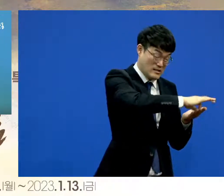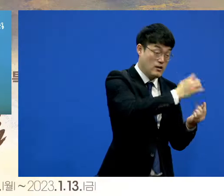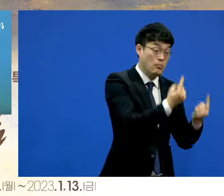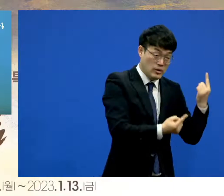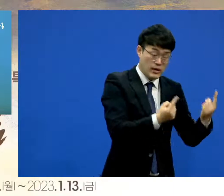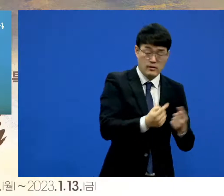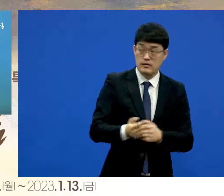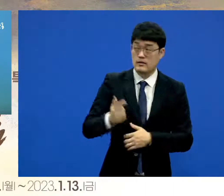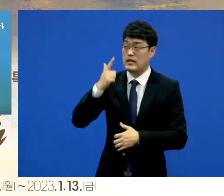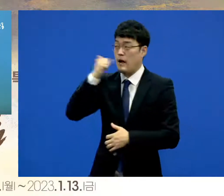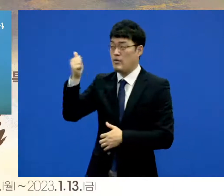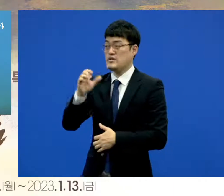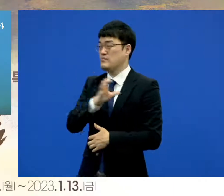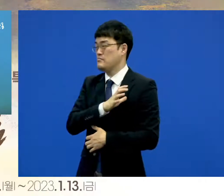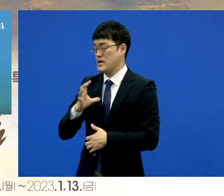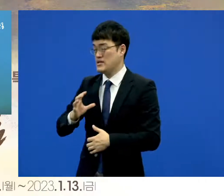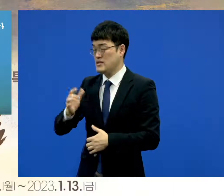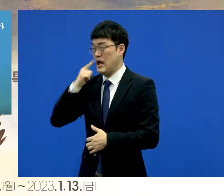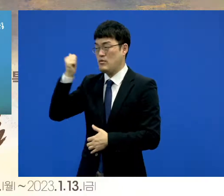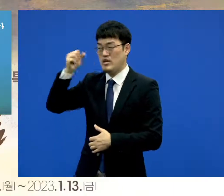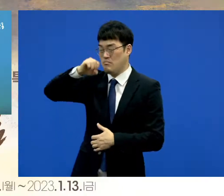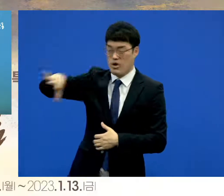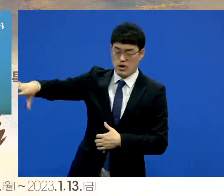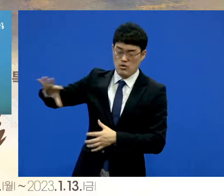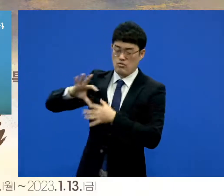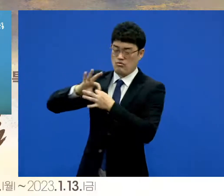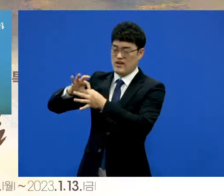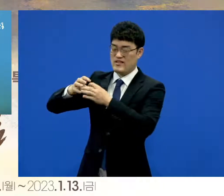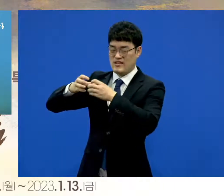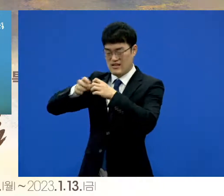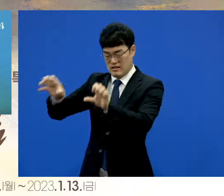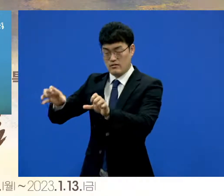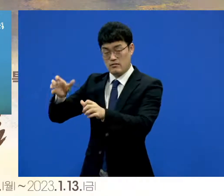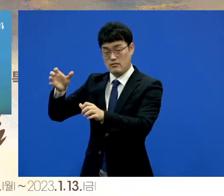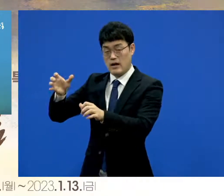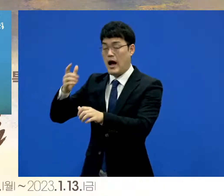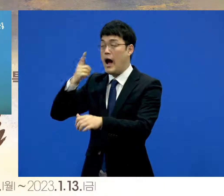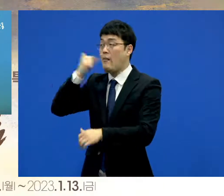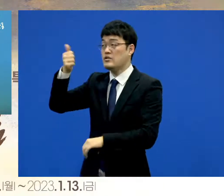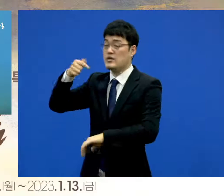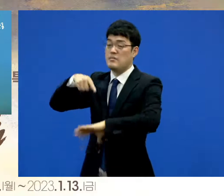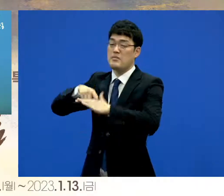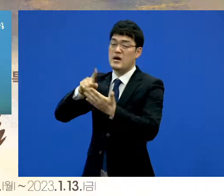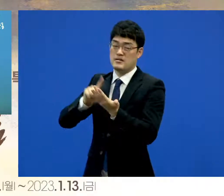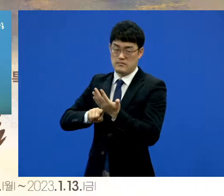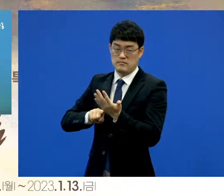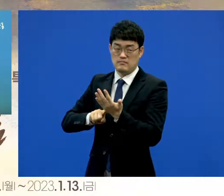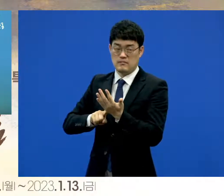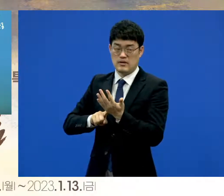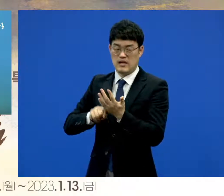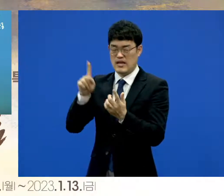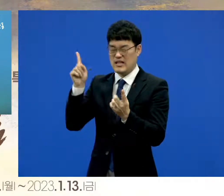없습니다. 돈 문제가 아닙니다. 하나님의 마음을, 아버지의 마음을 상하게 한 것입니다.